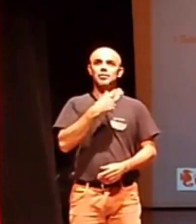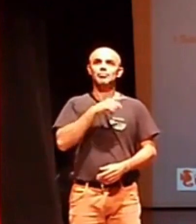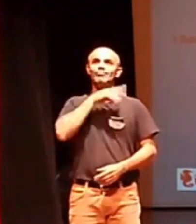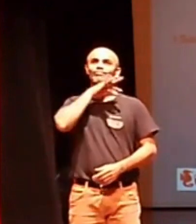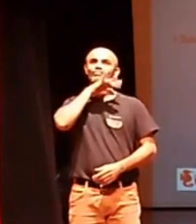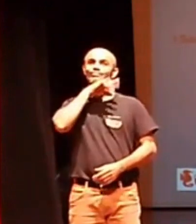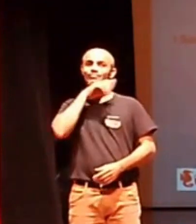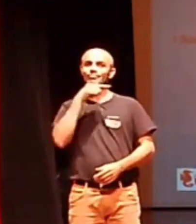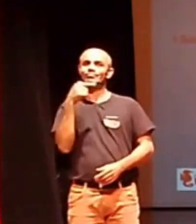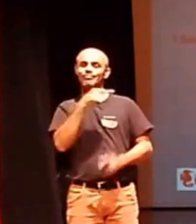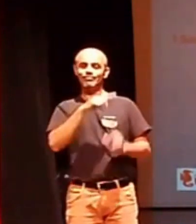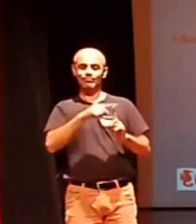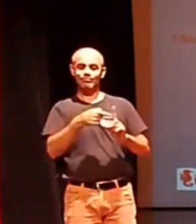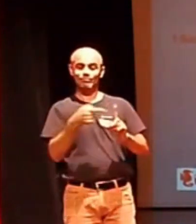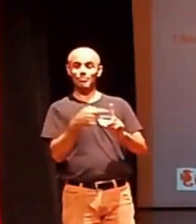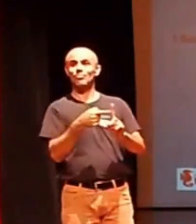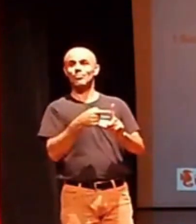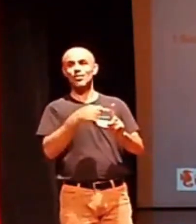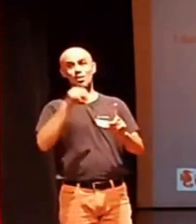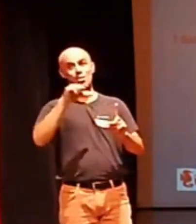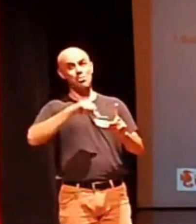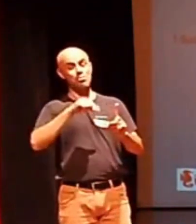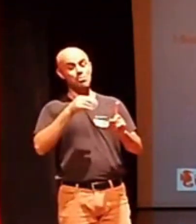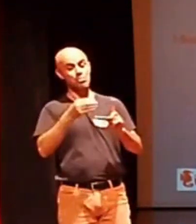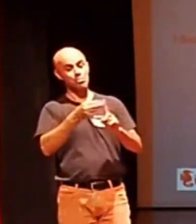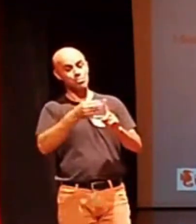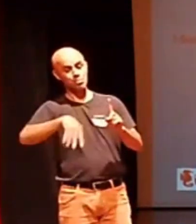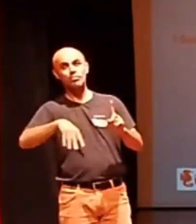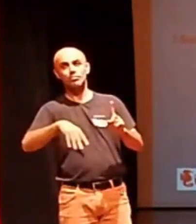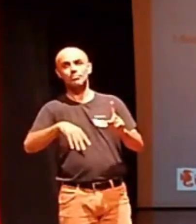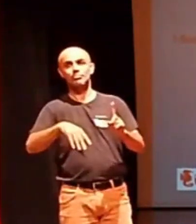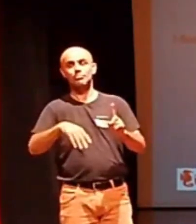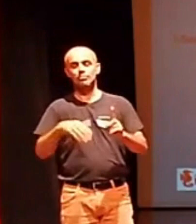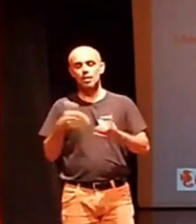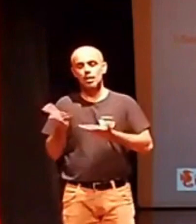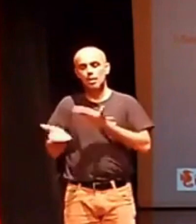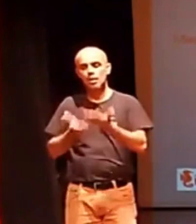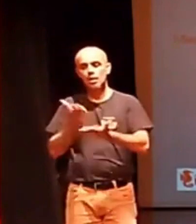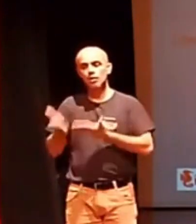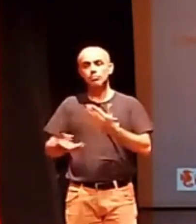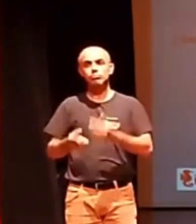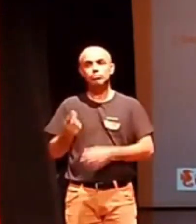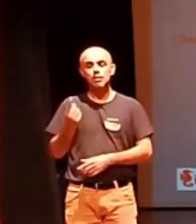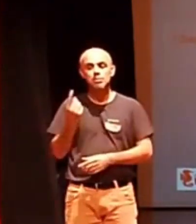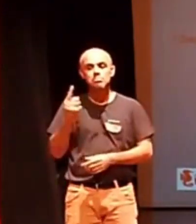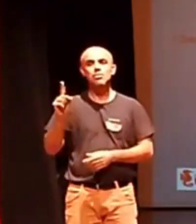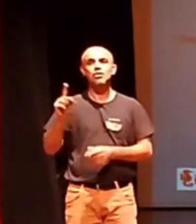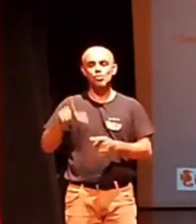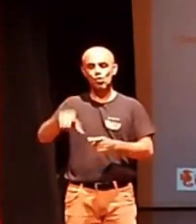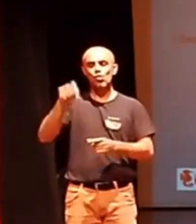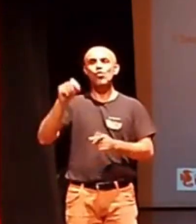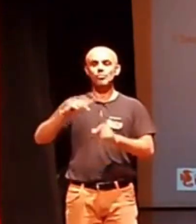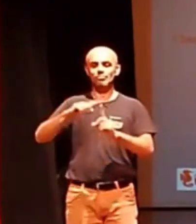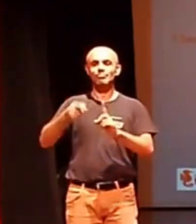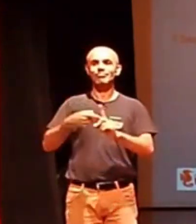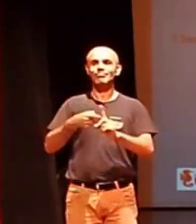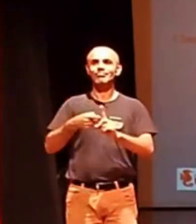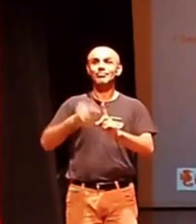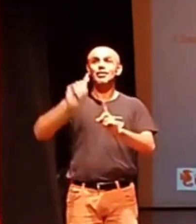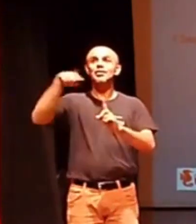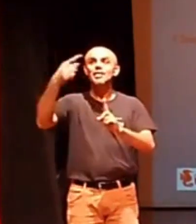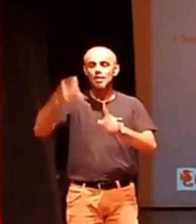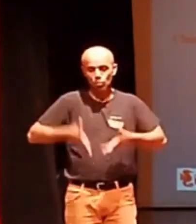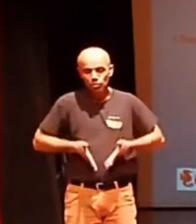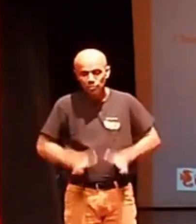bebê. Então a fisioterapia ela é realmente um tratamento de primeira escolha, principalmente durante a gestação. E no pós-parto também